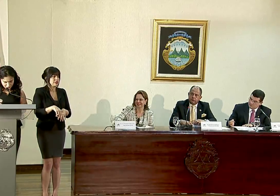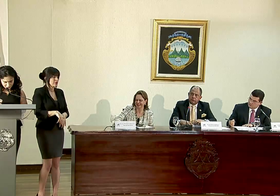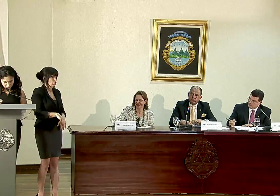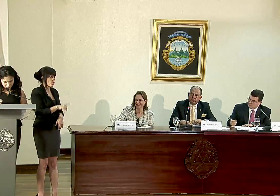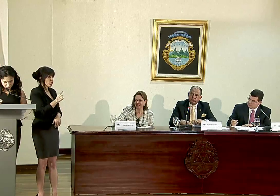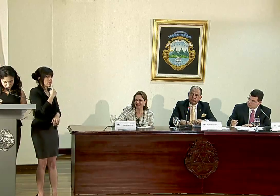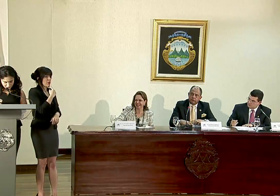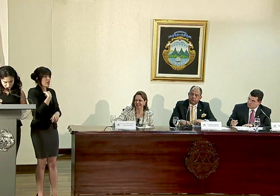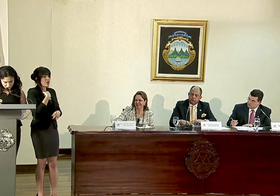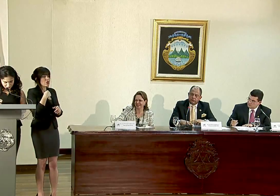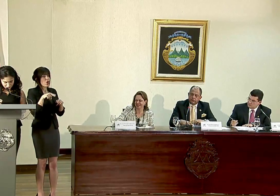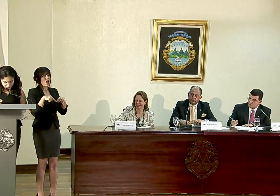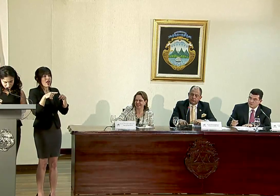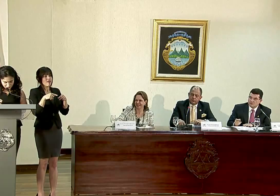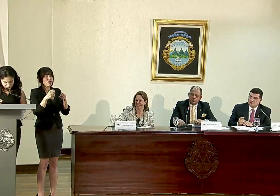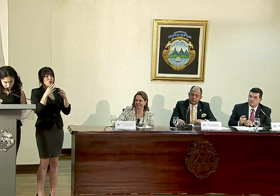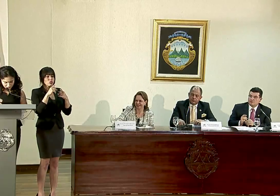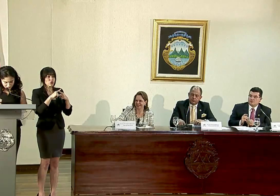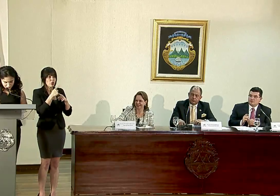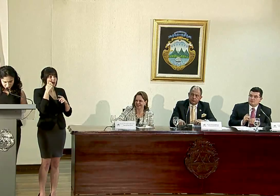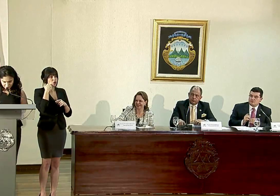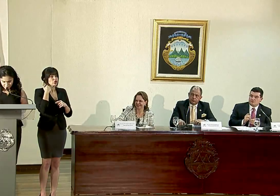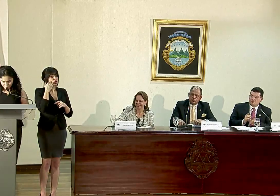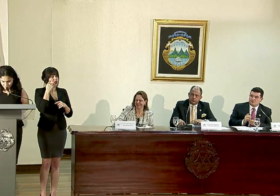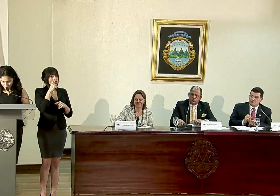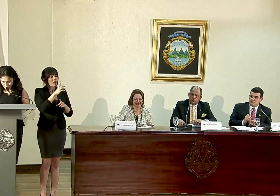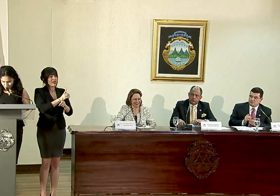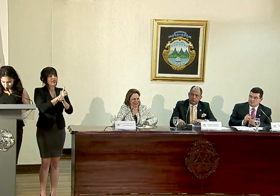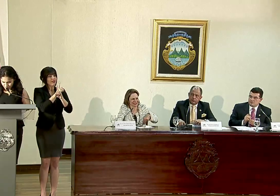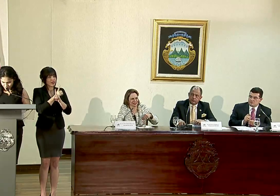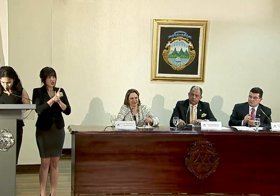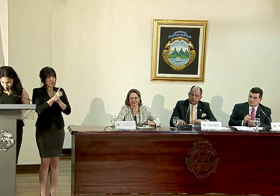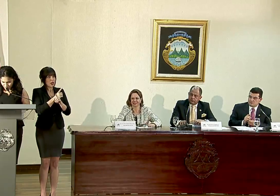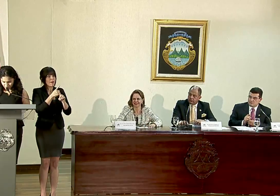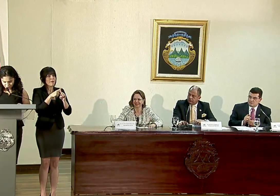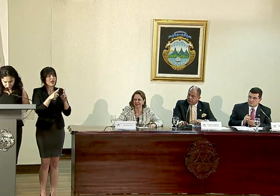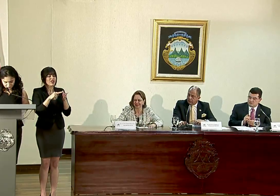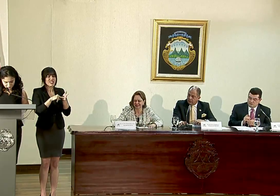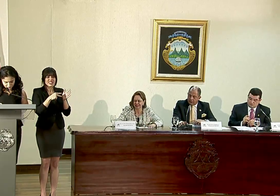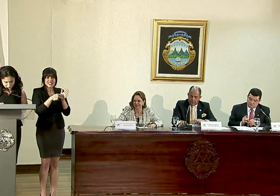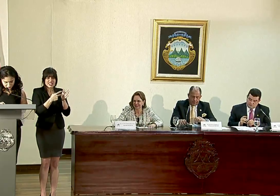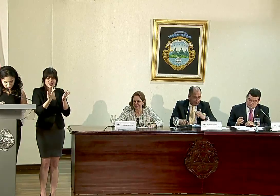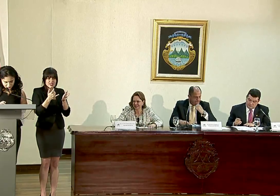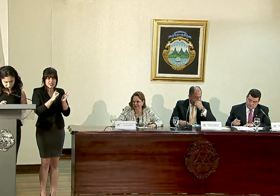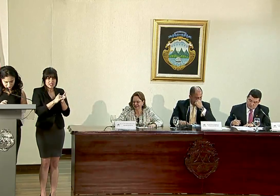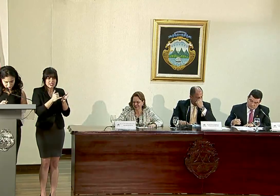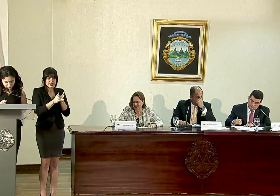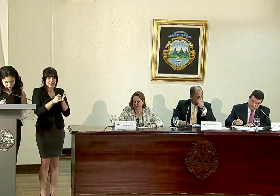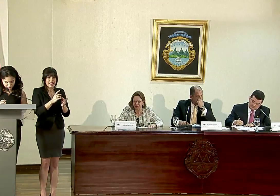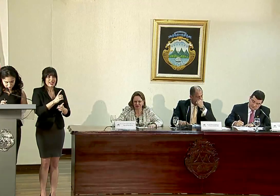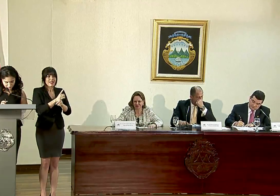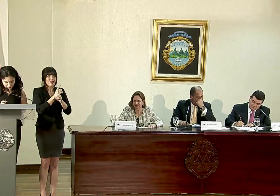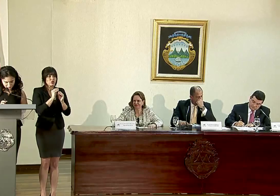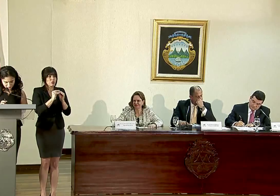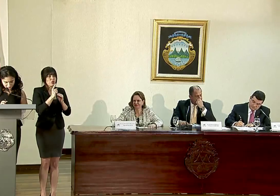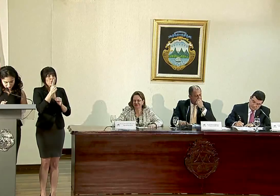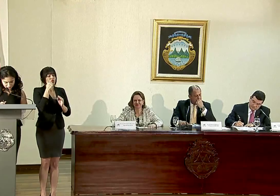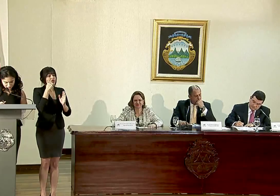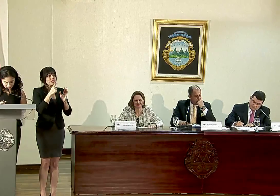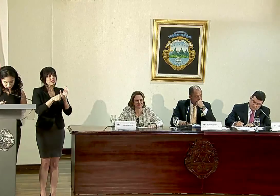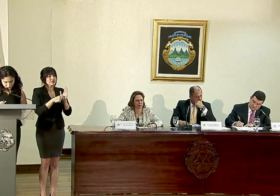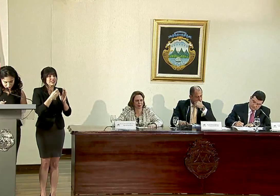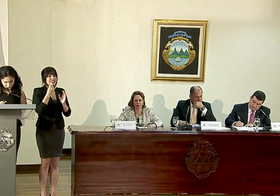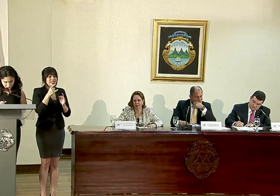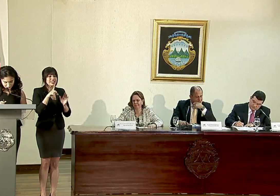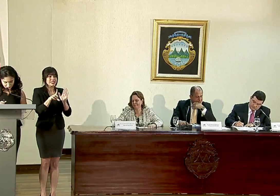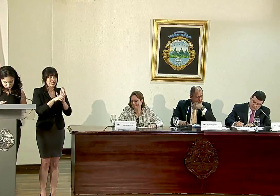usted me lo dijo y lo tengo grabado por mucho dolor porque yo sé que usted es una defensora pero ¿qué significa esto? que la defensora número uno reconozca que